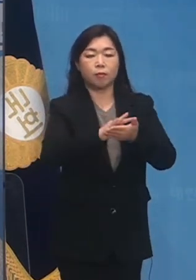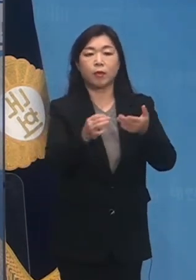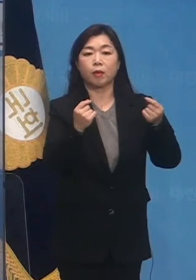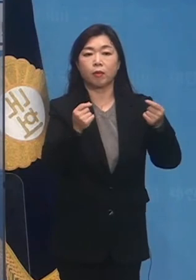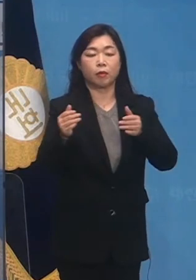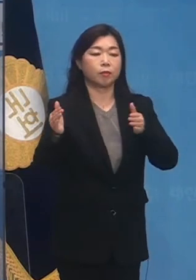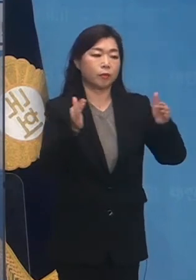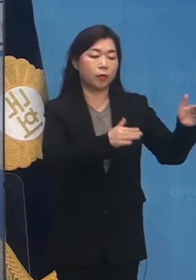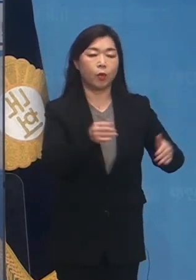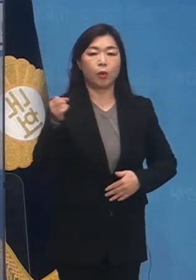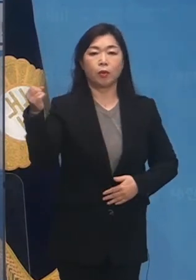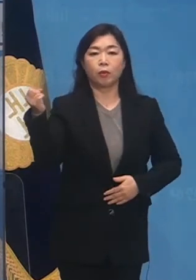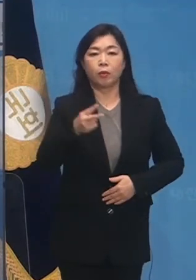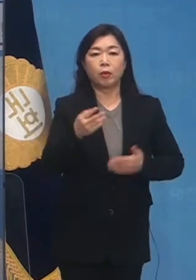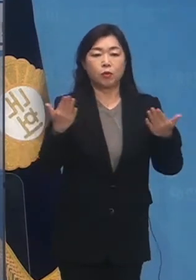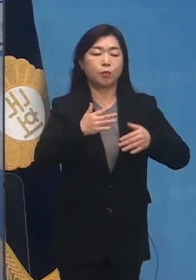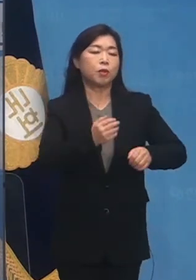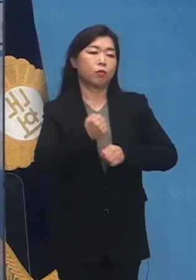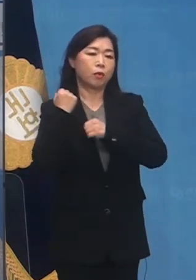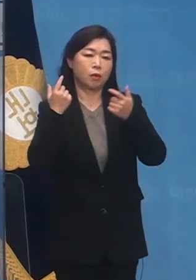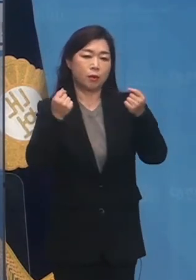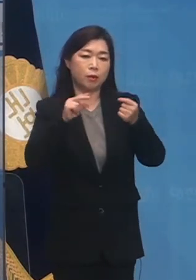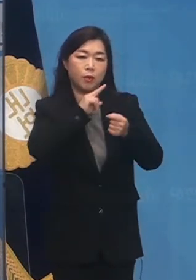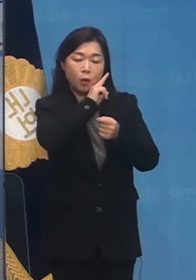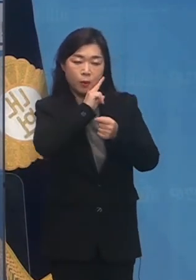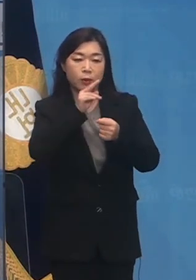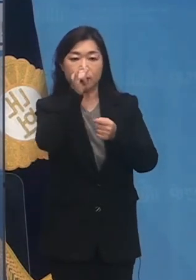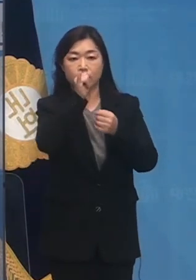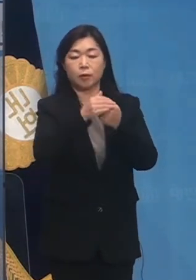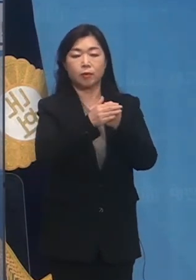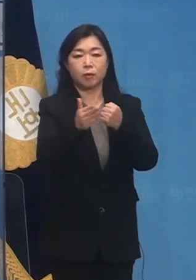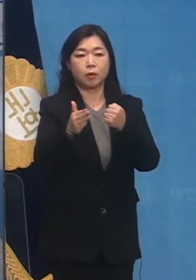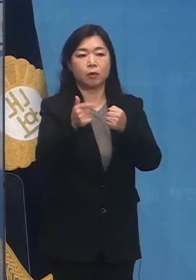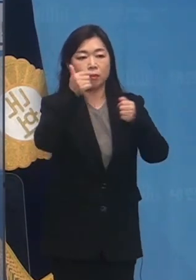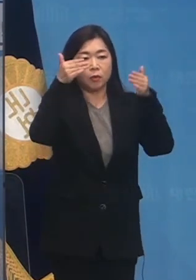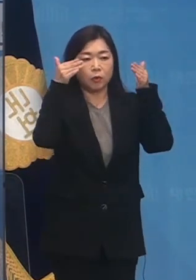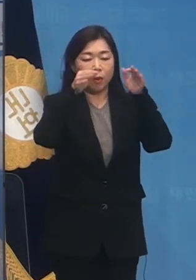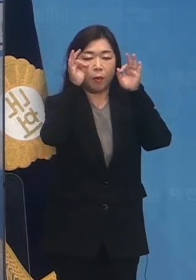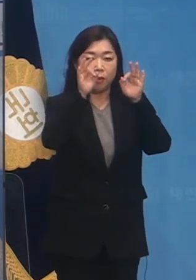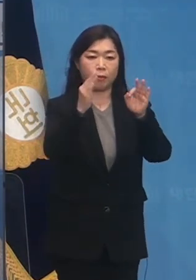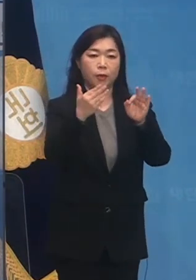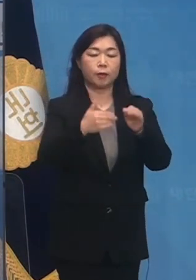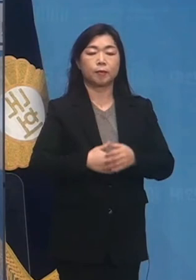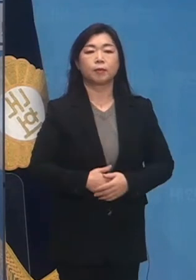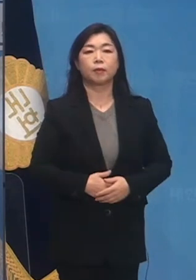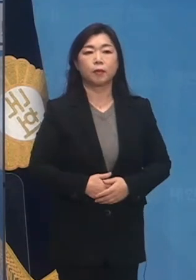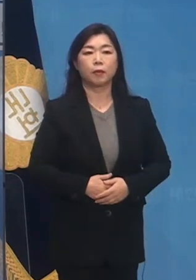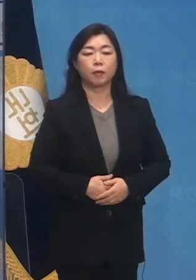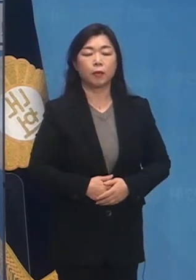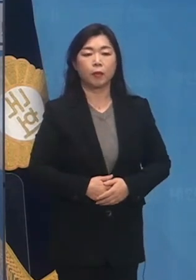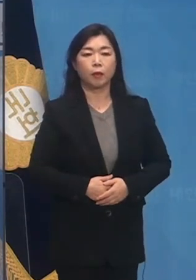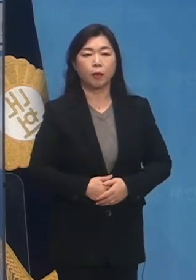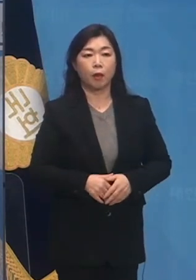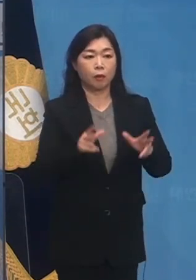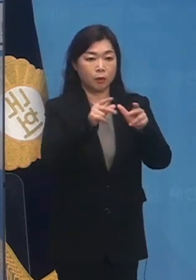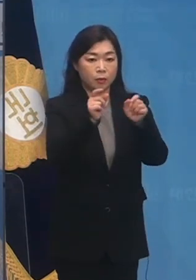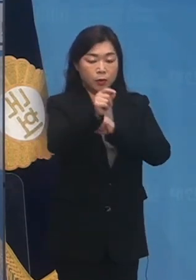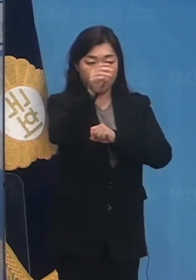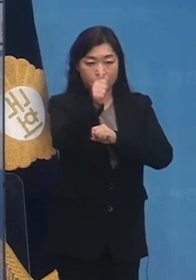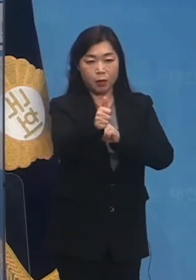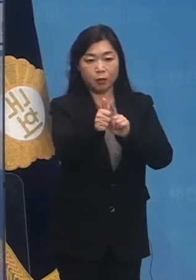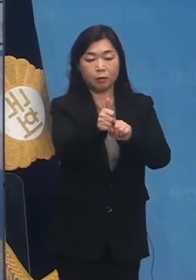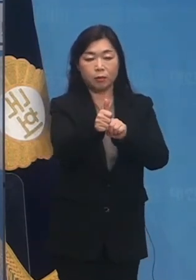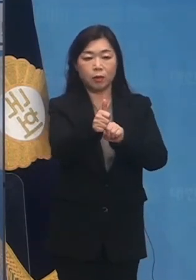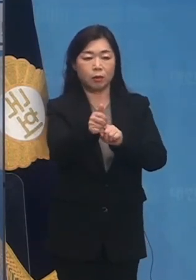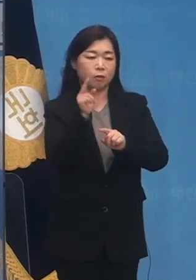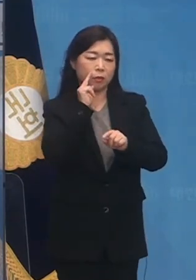그리고 동시에 직무유기 혐의로도 주목할 필요가 있다고 생각됩니다. 성남지청장이